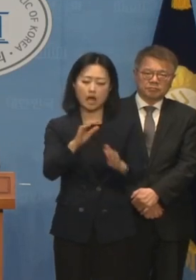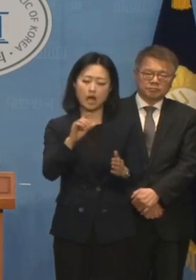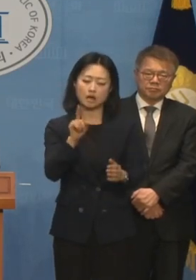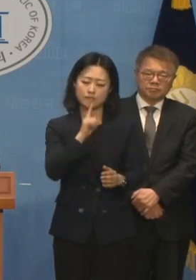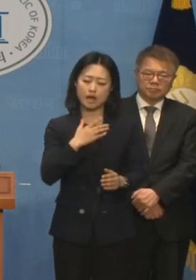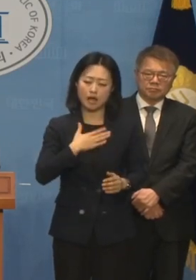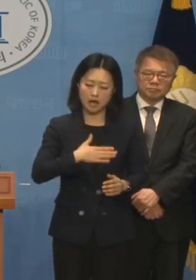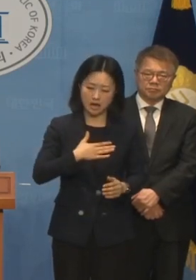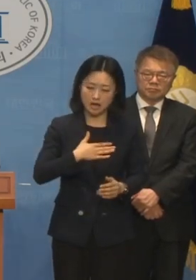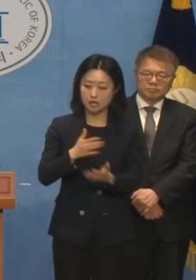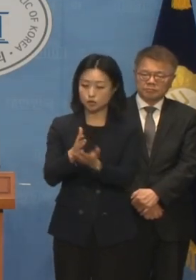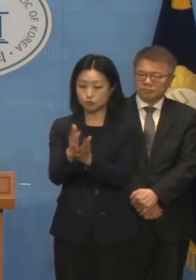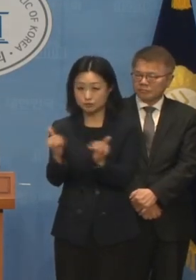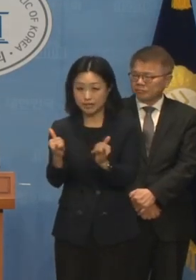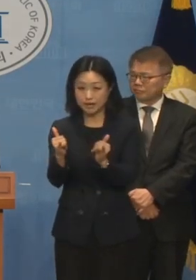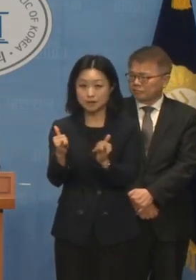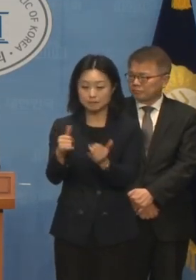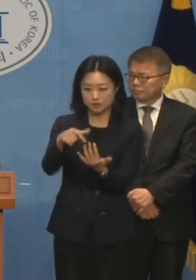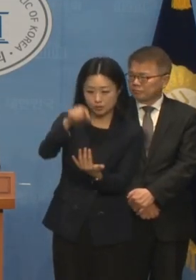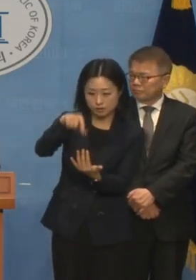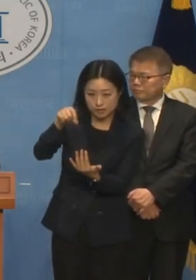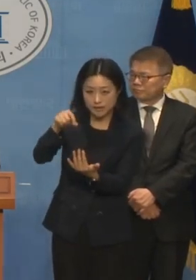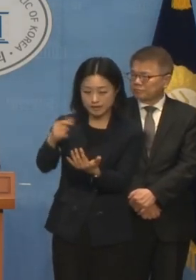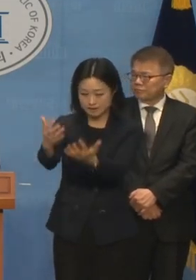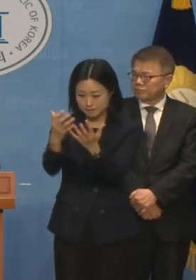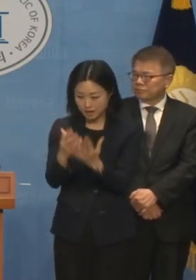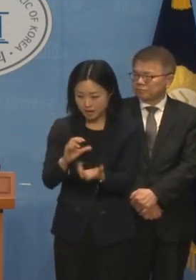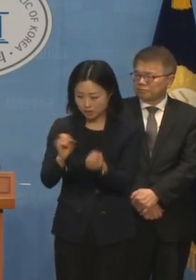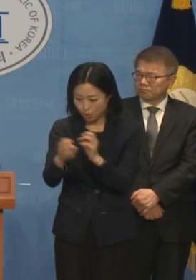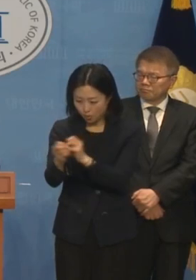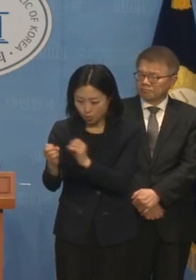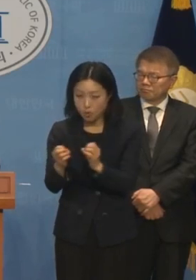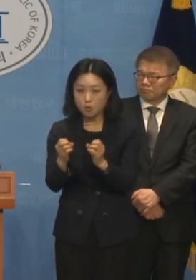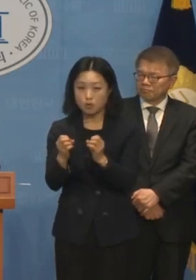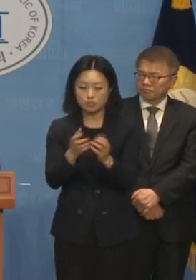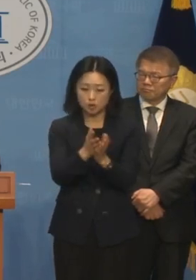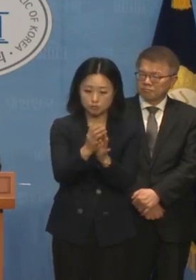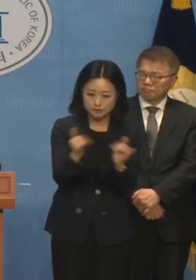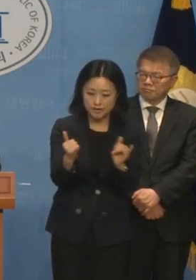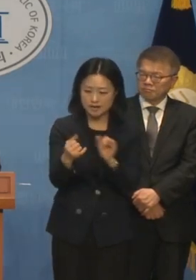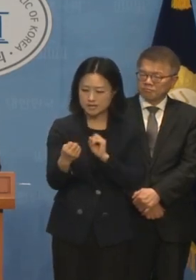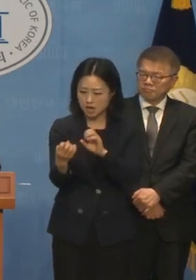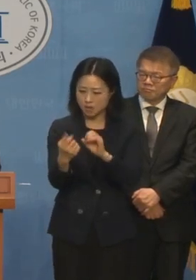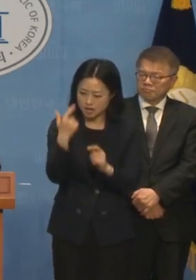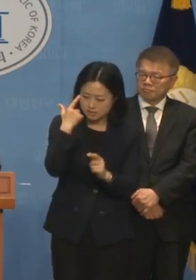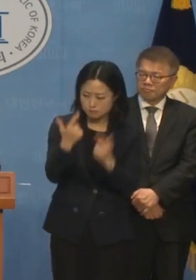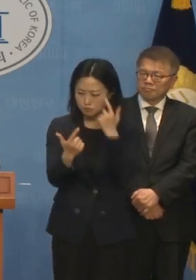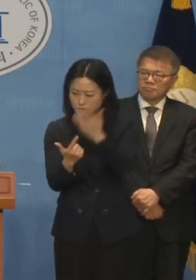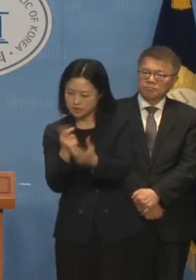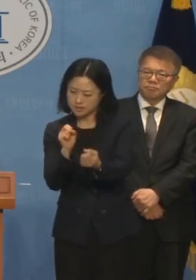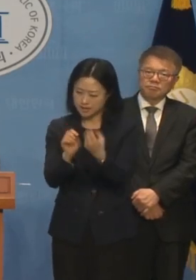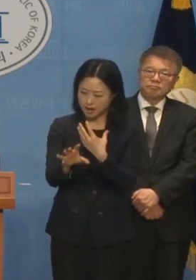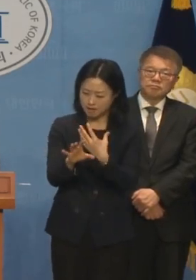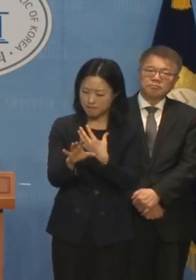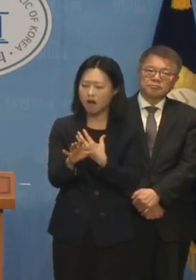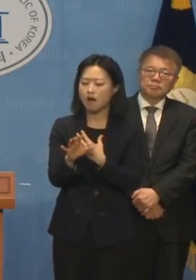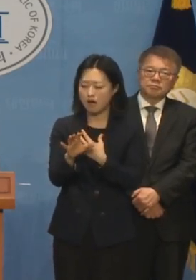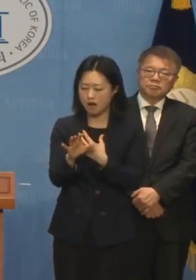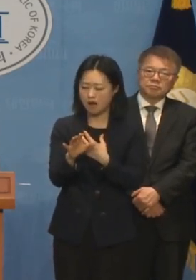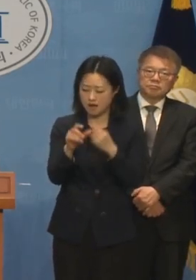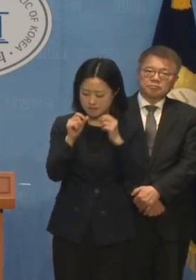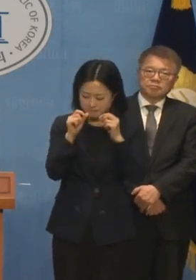전문가 발제, 토론, 분임 토의, 그리고 전문가와의 질의 답변 등을